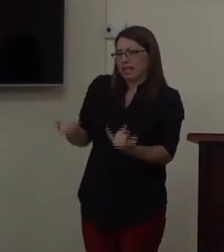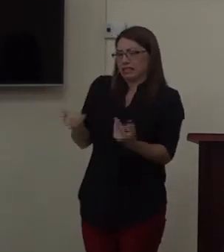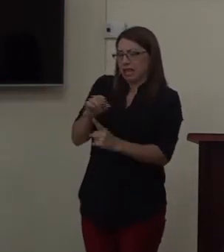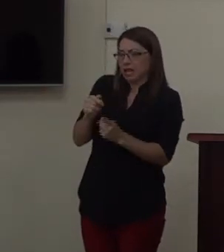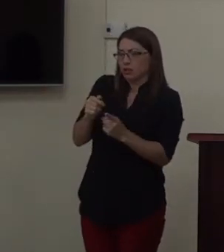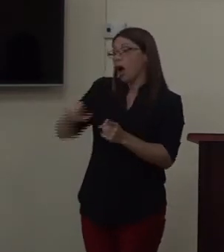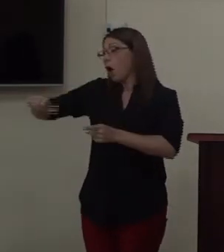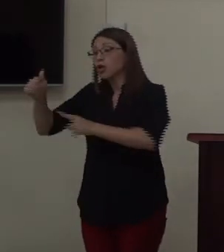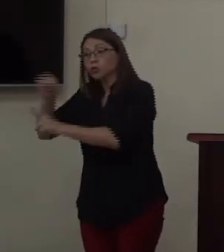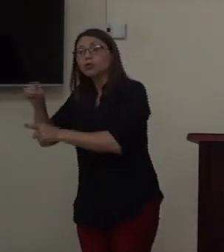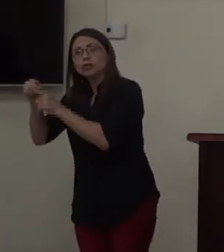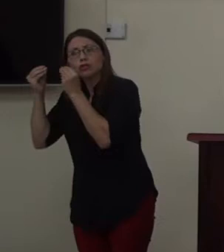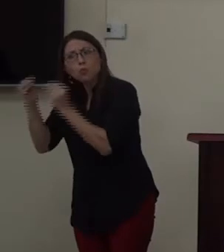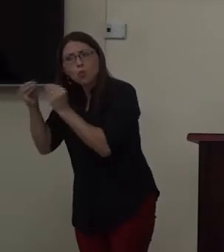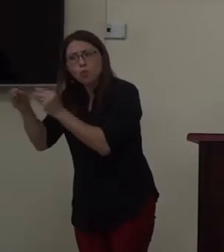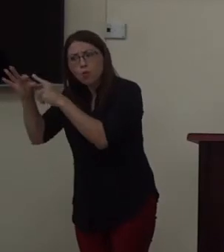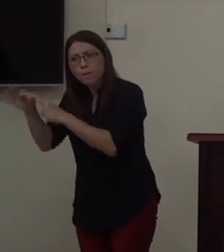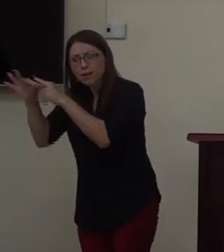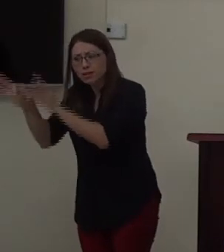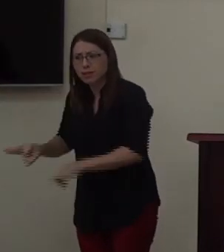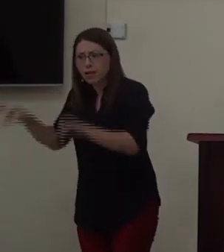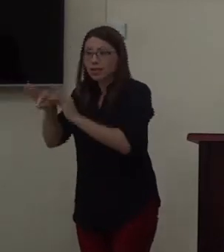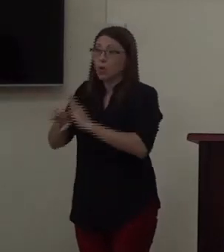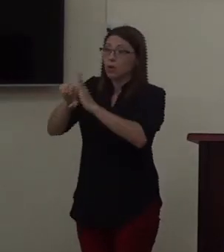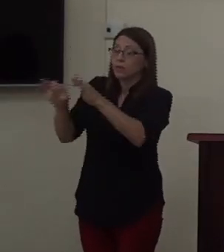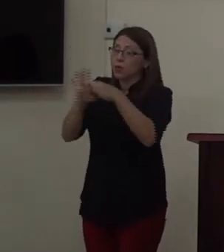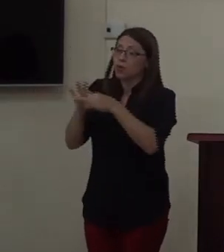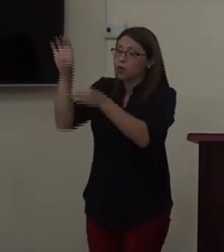aunque en otros casos es muy, muy pertinente.